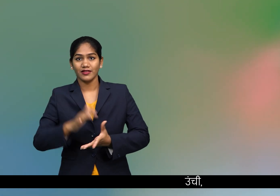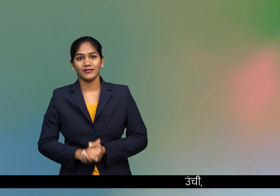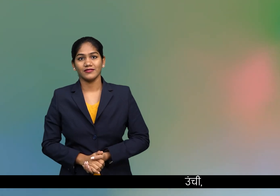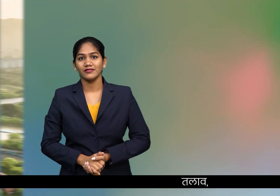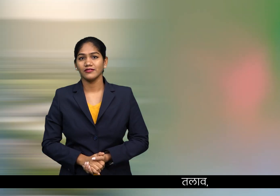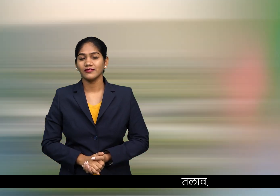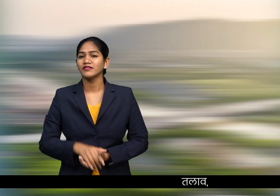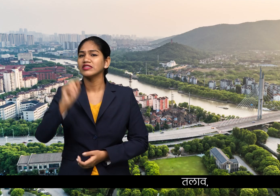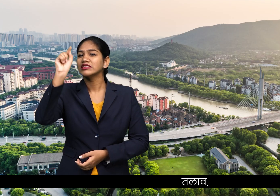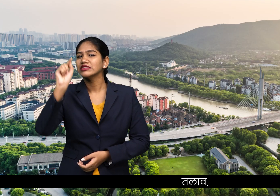तलाव,